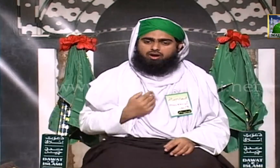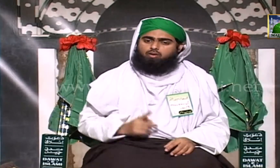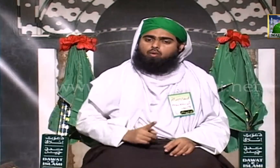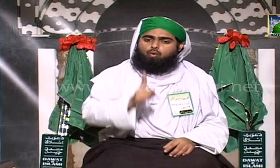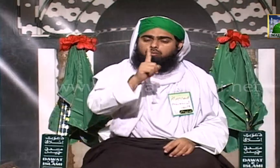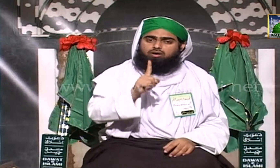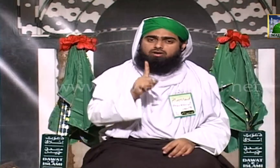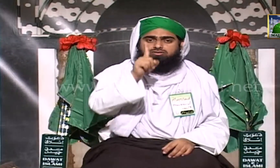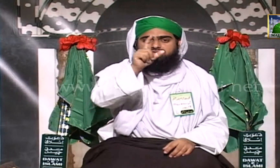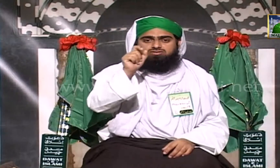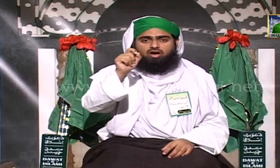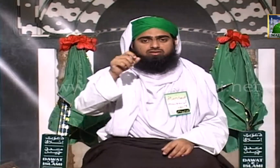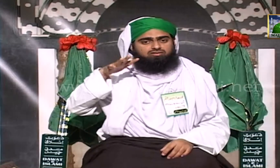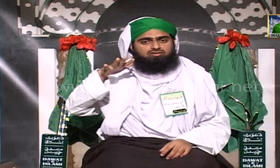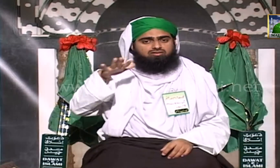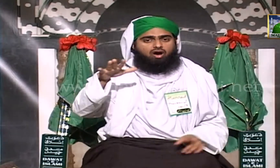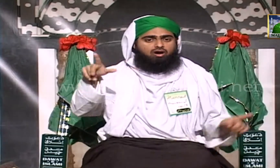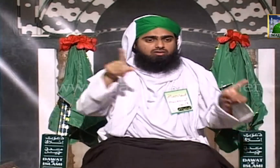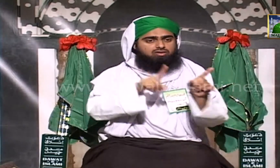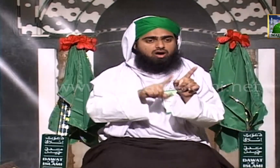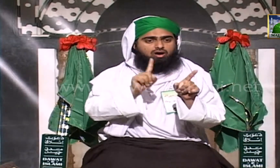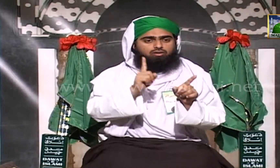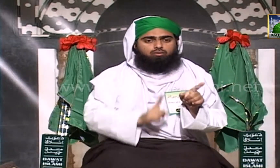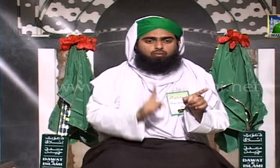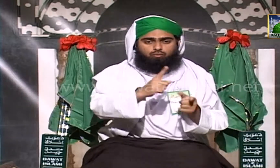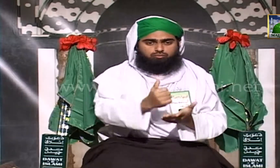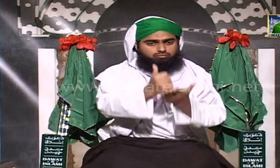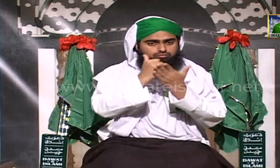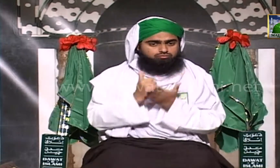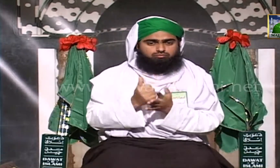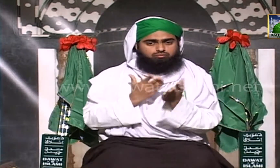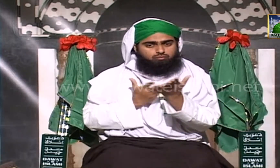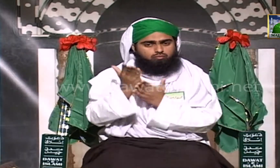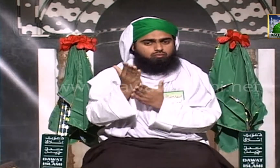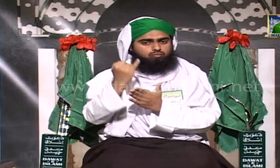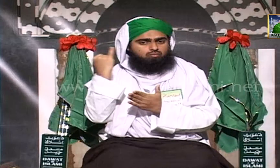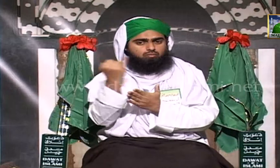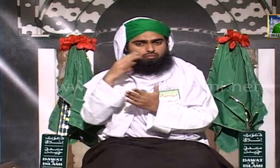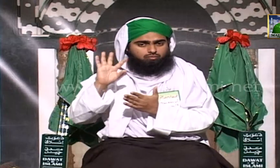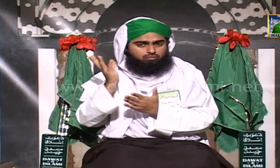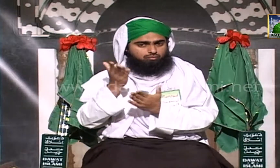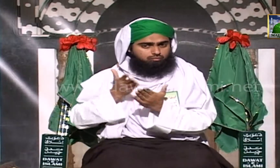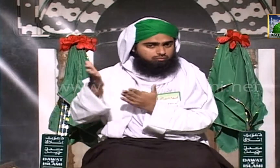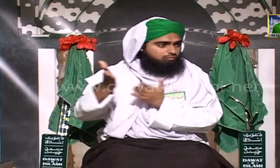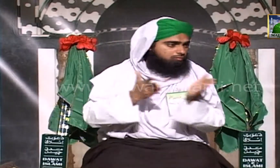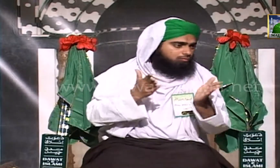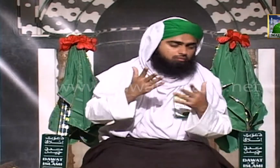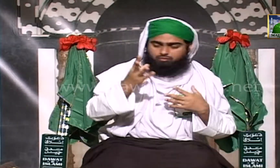برس بھی ہو جائے تب بھی دریافت نہیں کر سکتا۔ میرے پیارے پیارے اسلامی بھائیوں، اس کے برعکس اللہ